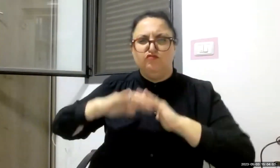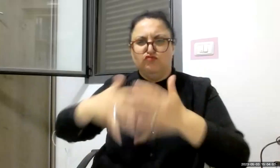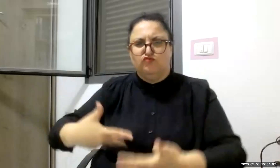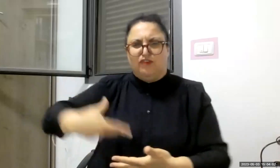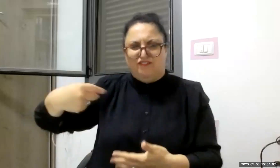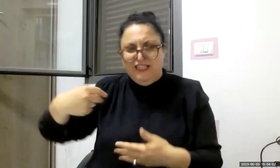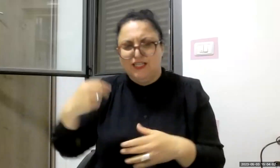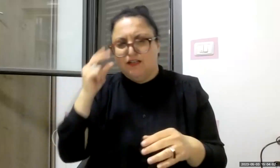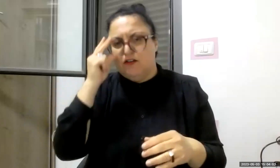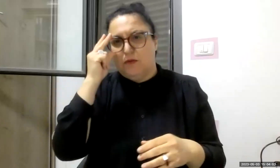שפיר.